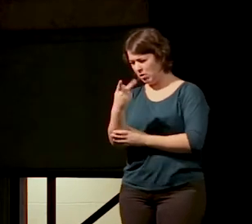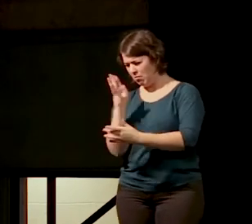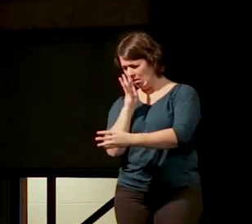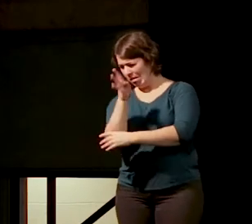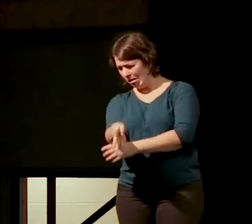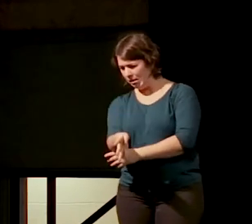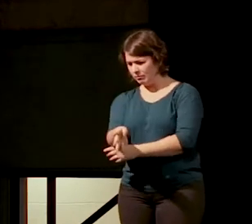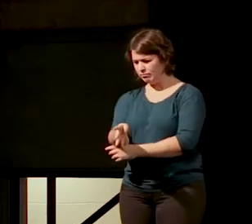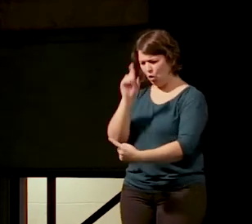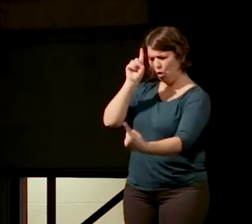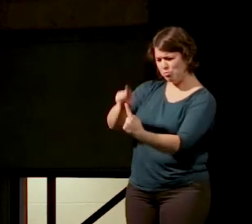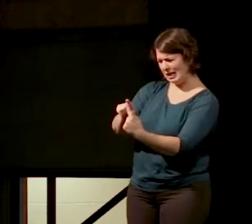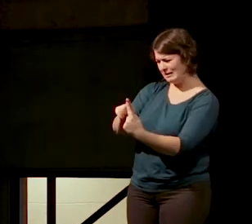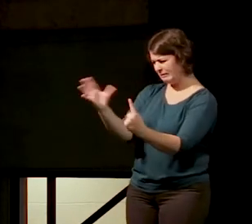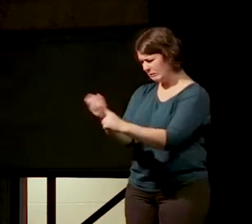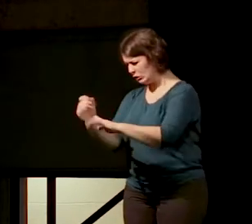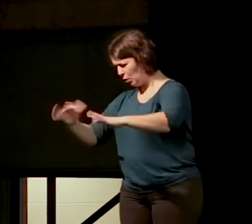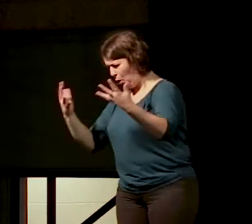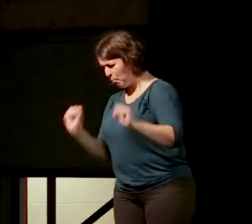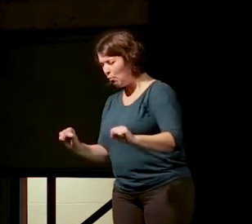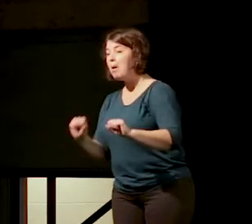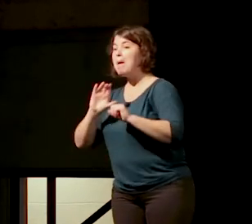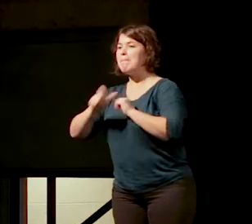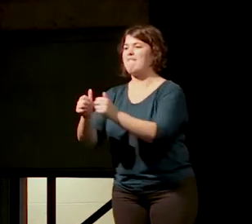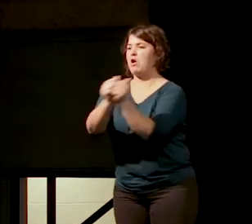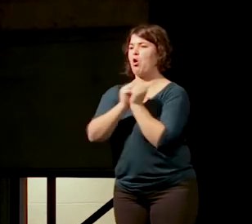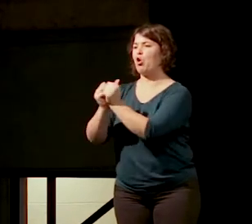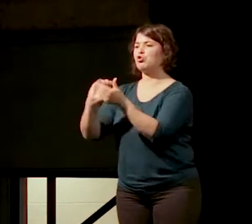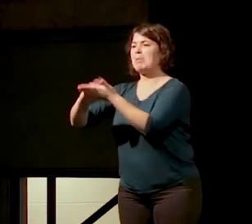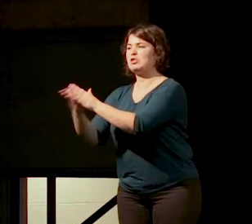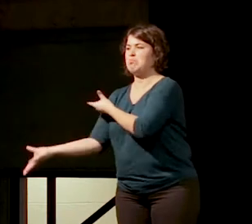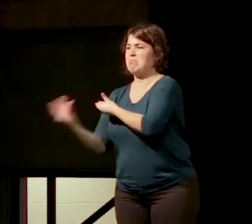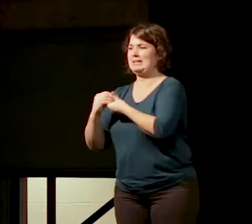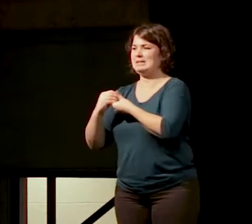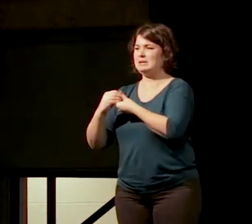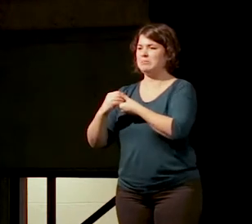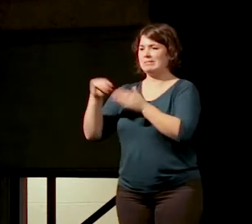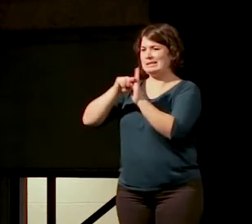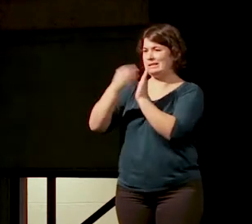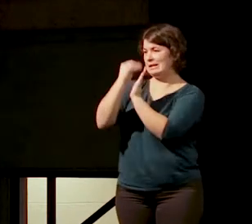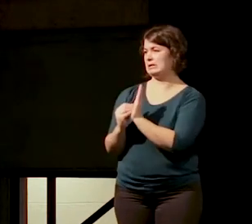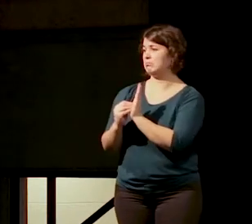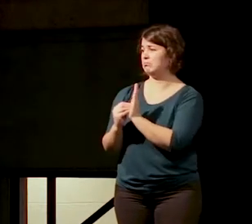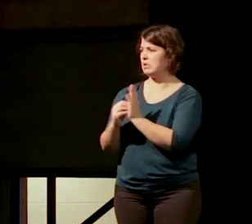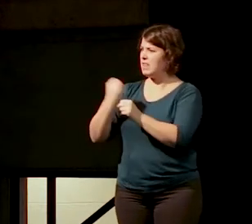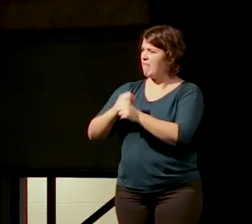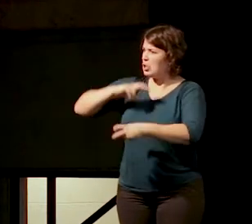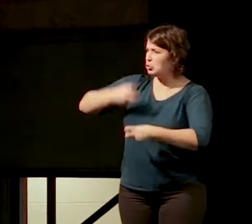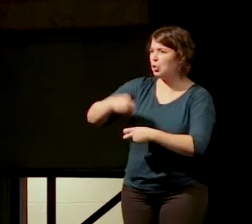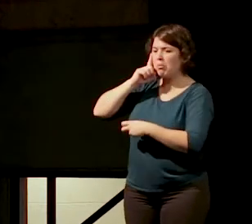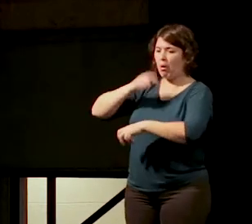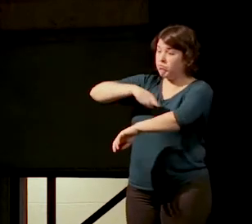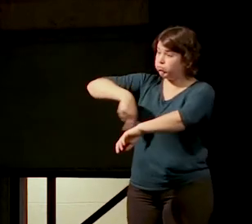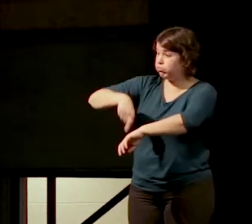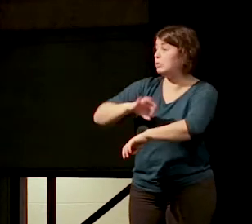les enjeux et les objectifs, puis co-rédiger le cahier des charges avec les associations. C'est un travail exigeant, car il demande du